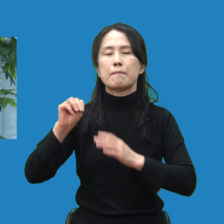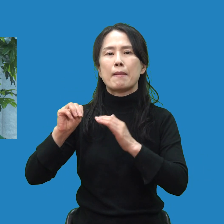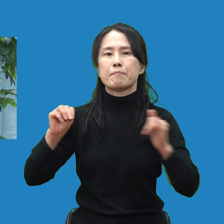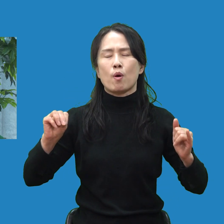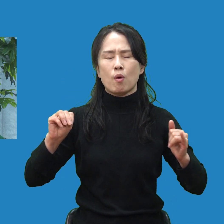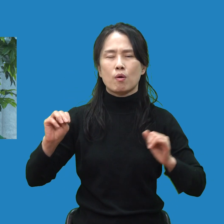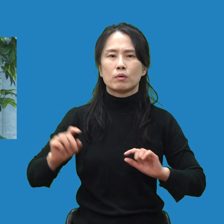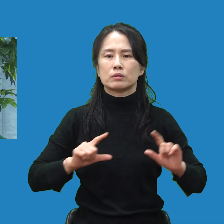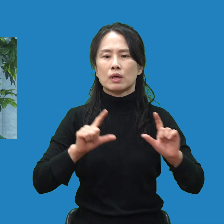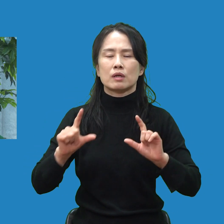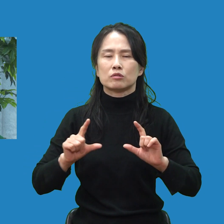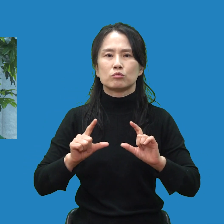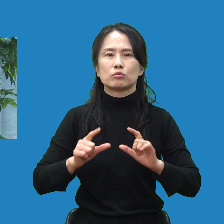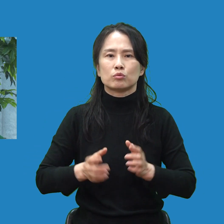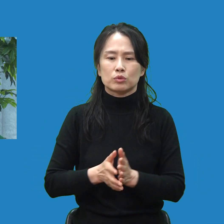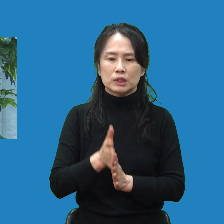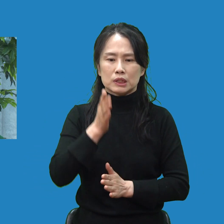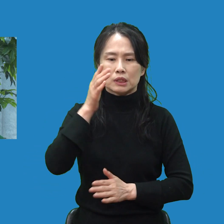초과밀 도시였어요.